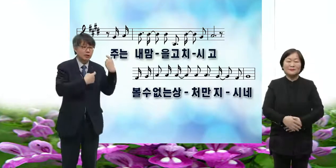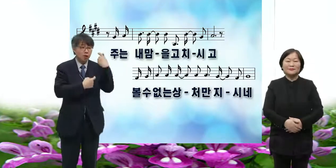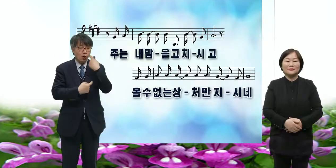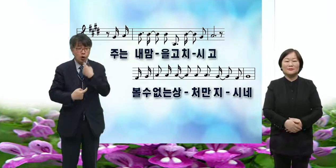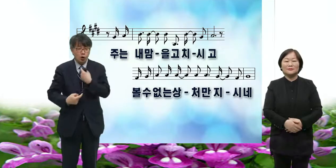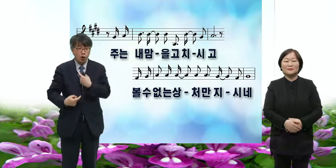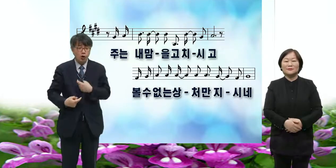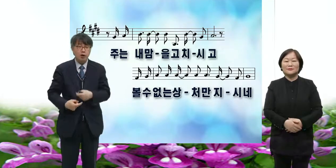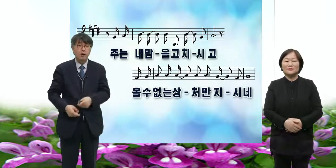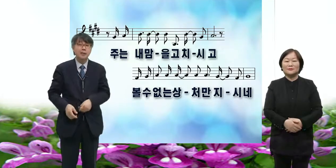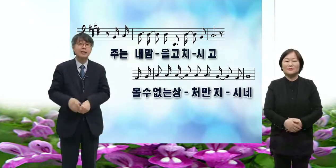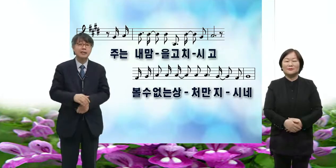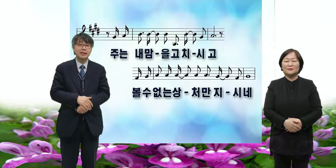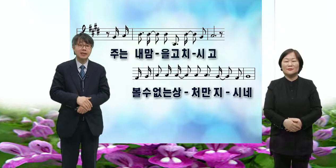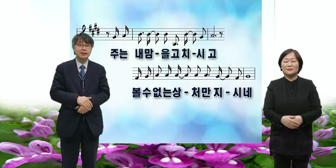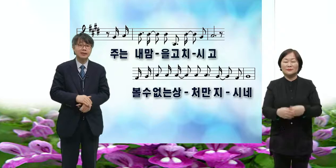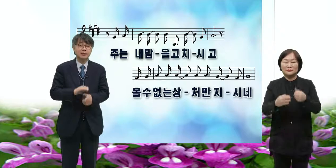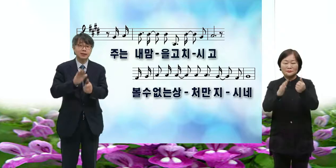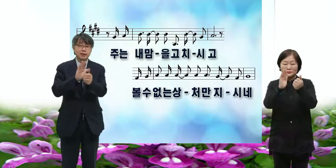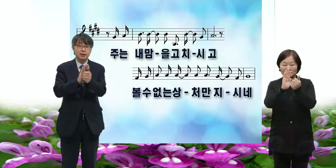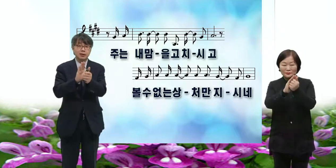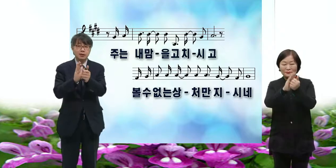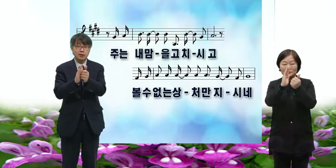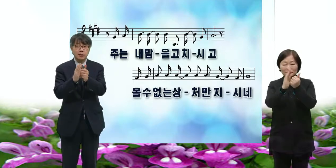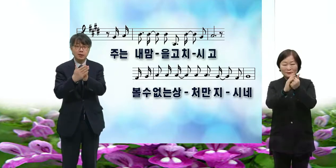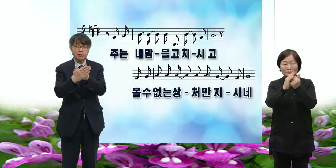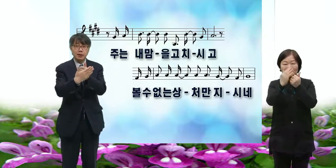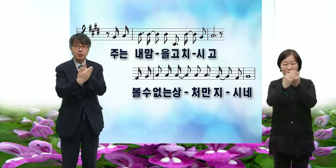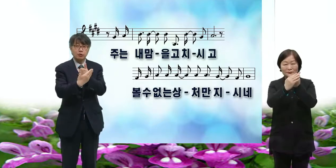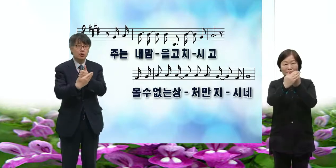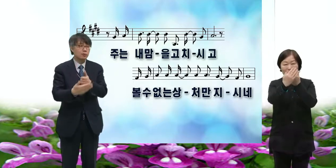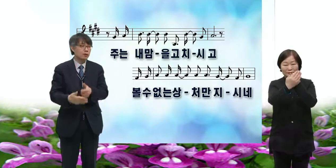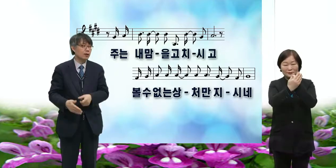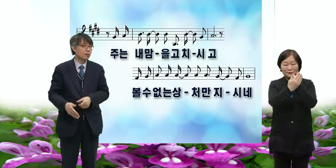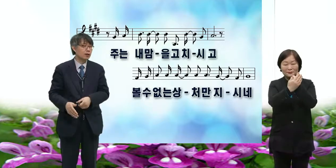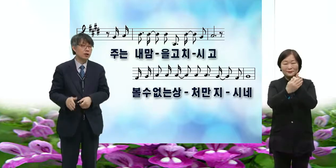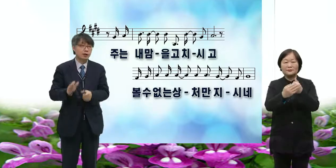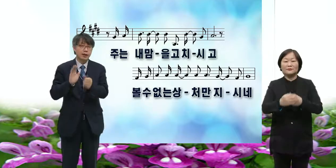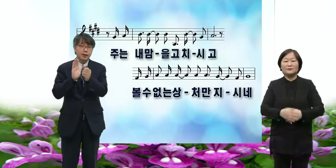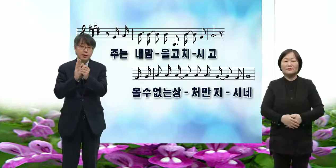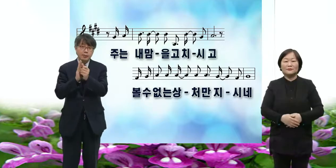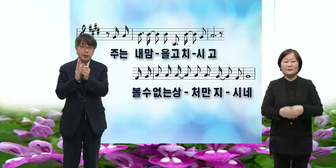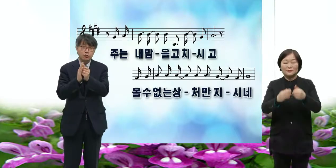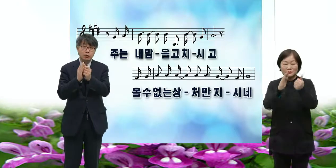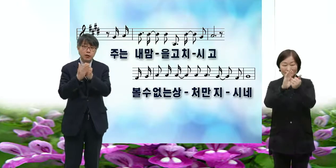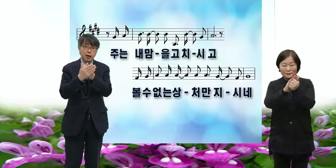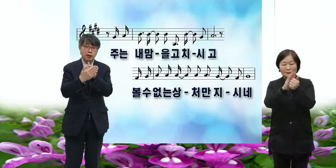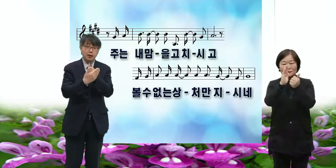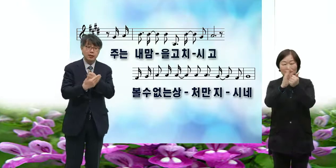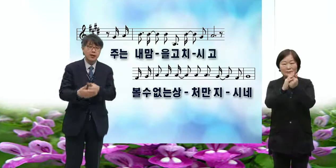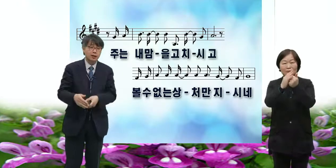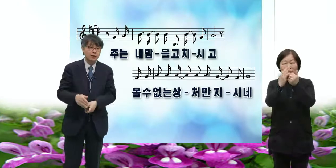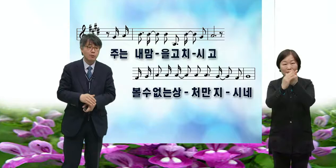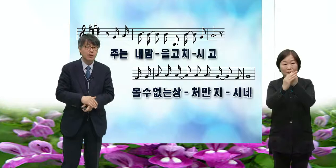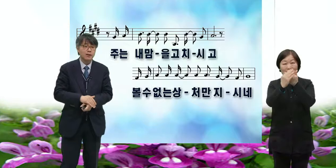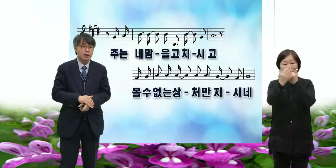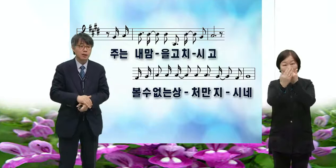상처 만지신 애는 이렇게 만져주시는 겁니다. 우리를 이렇게 만져주신다 이렇게 생각하시고 만지시네 이렇게